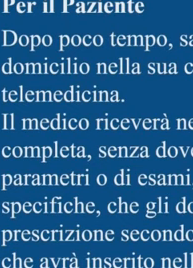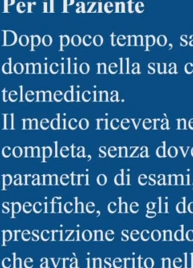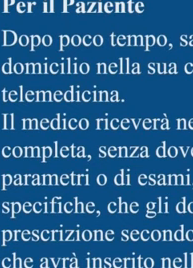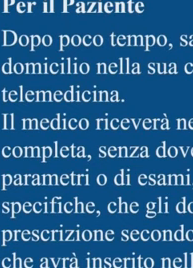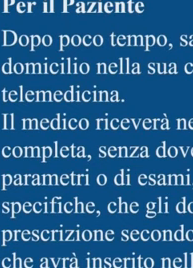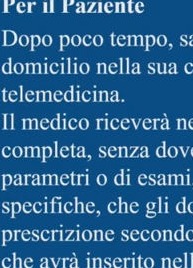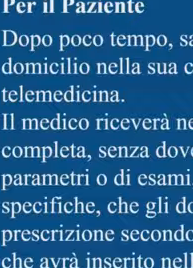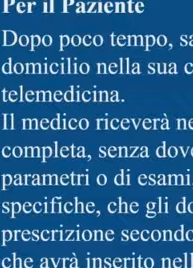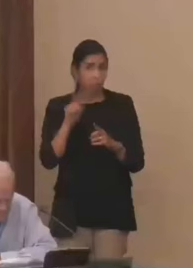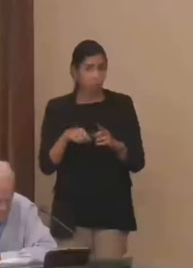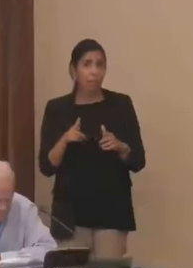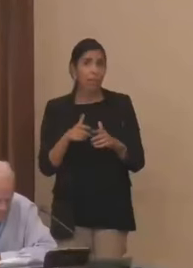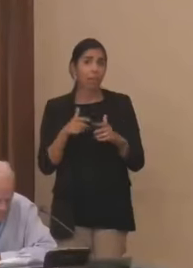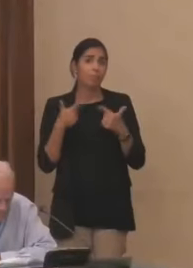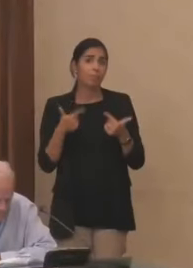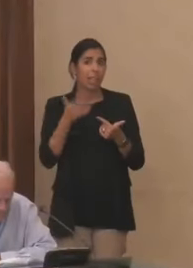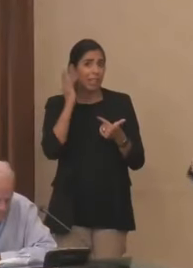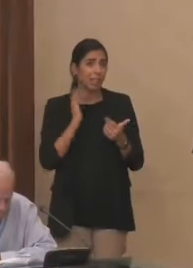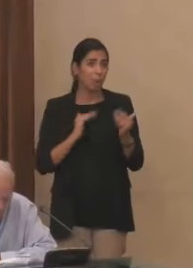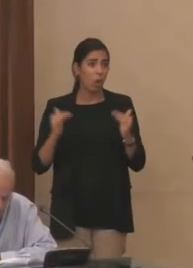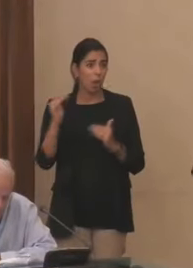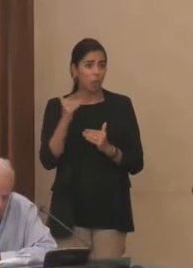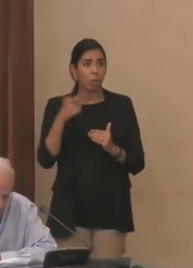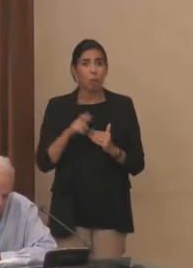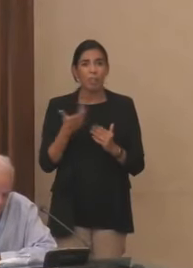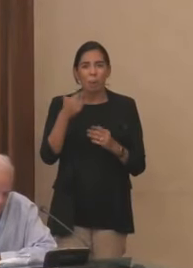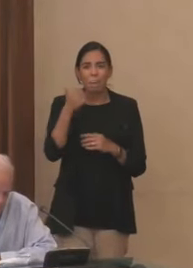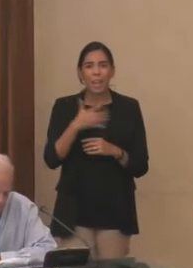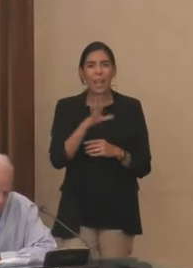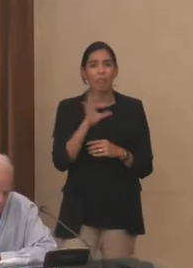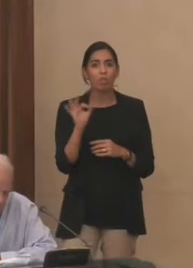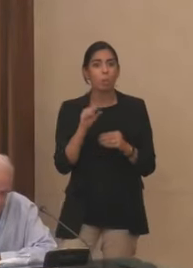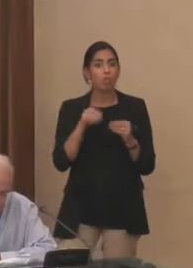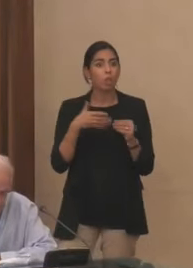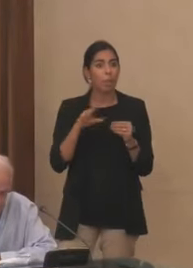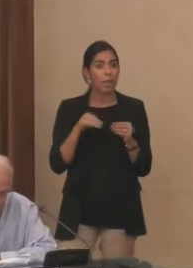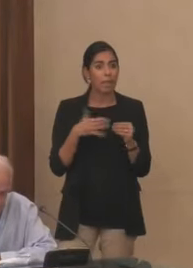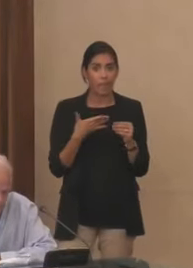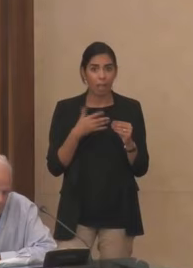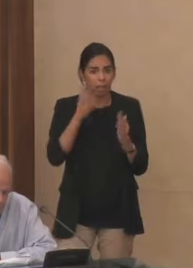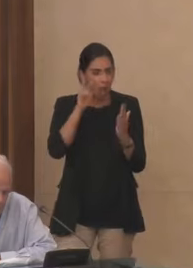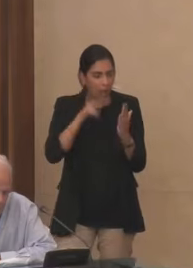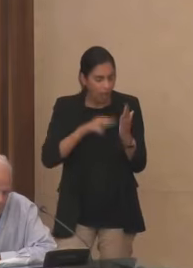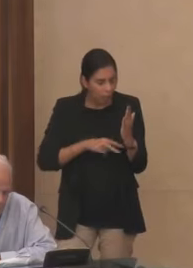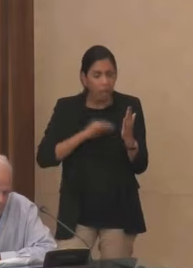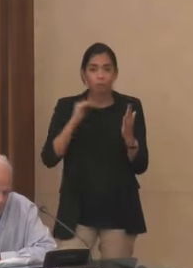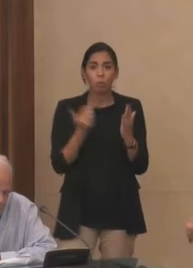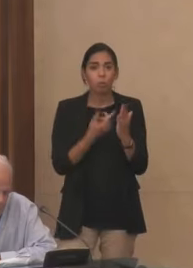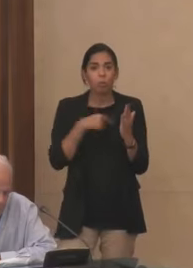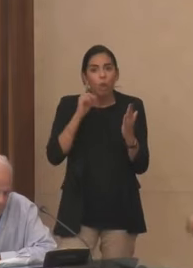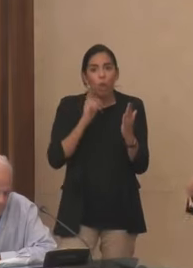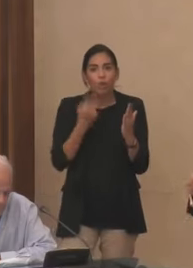un grosso rischio, che noi non sappiamo tra i 1500 messaggi, prima di leggerli tutti, se c'è un